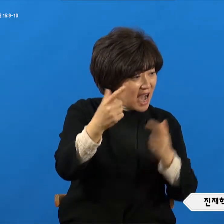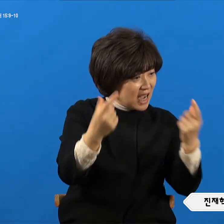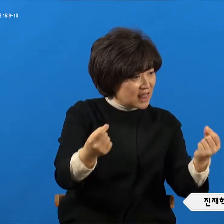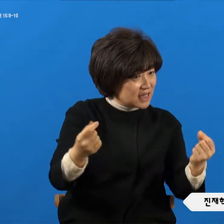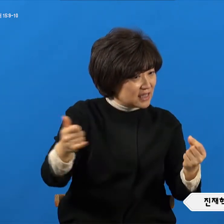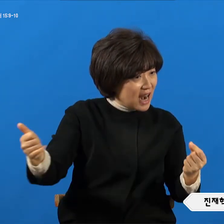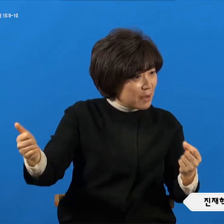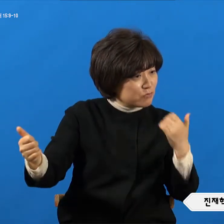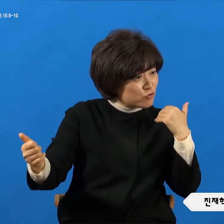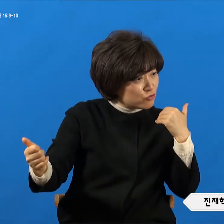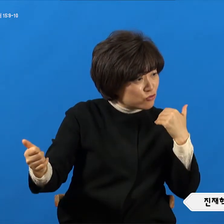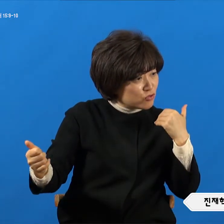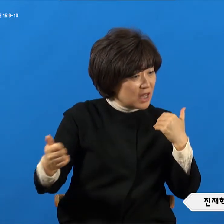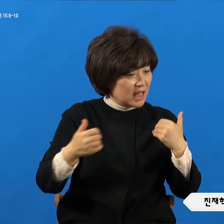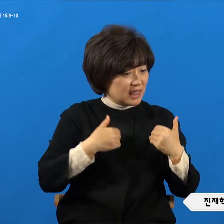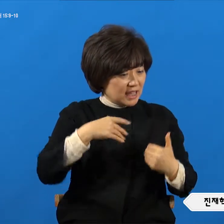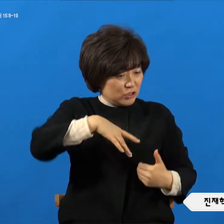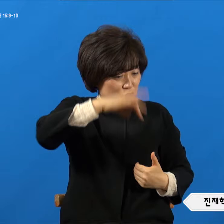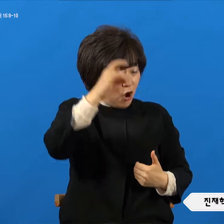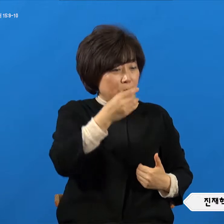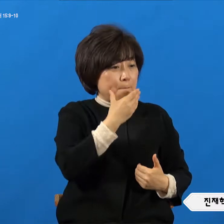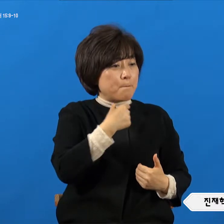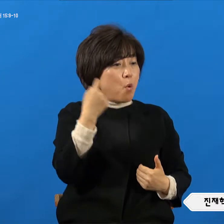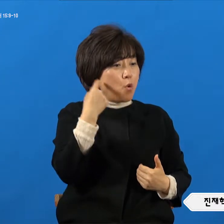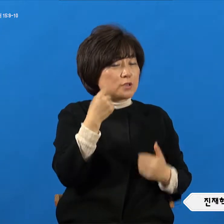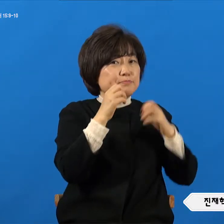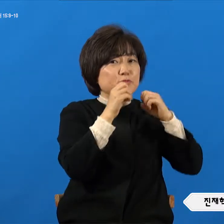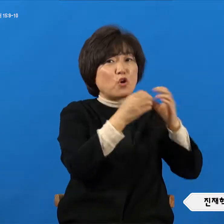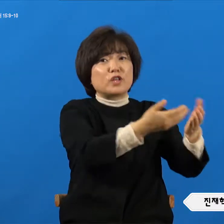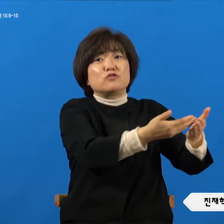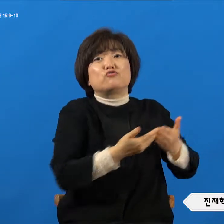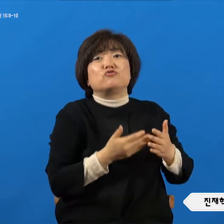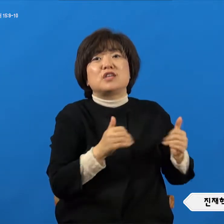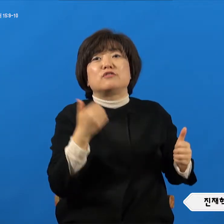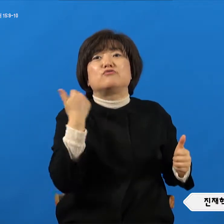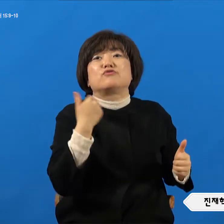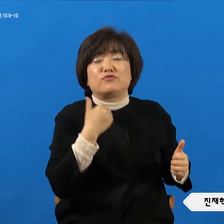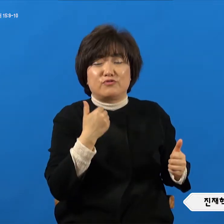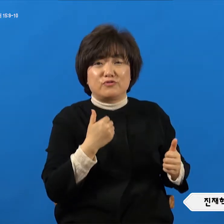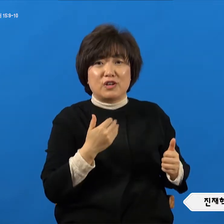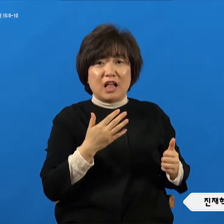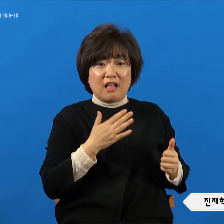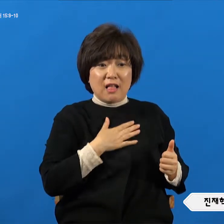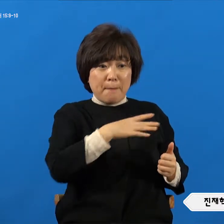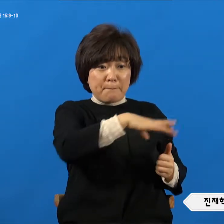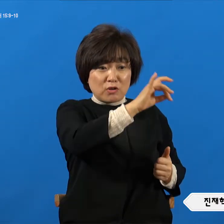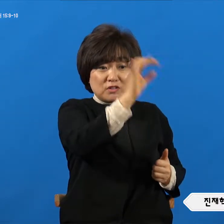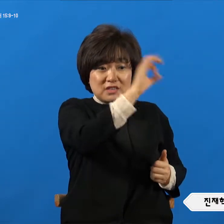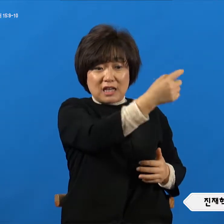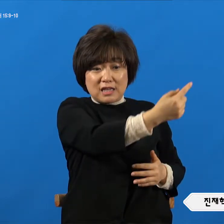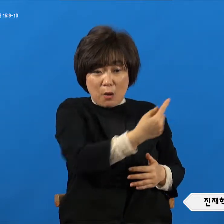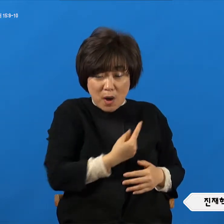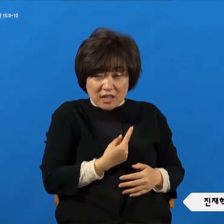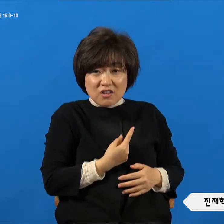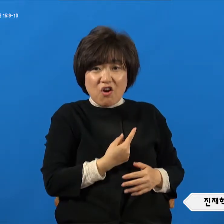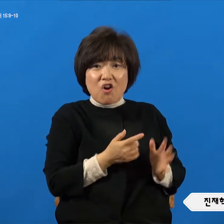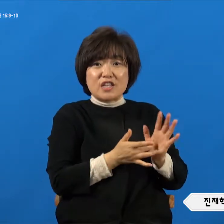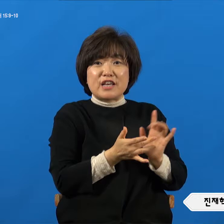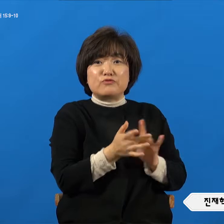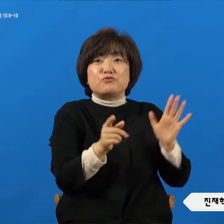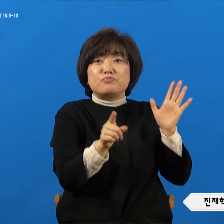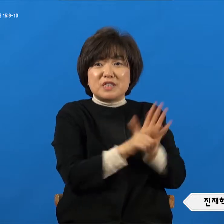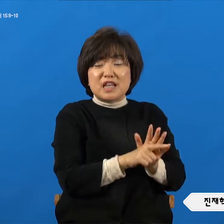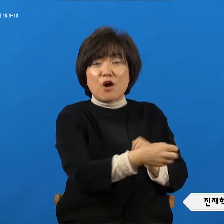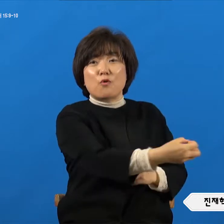자가 누구입니까? 먼저 다가와서 정말 저분은 하나님이 내게 보내주신 분이야